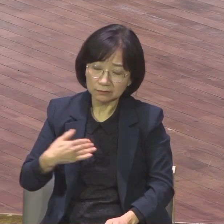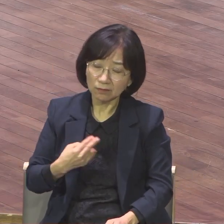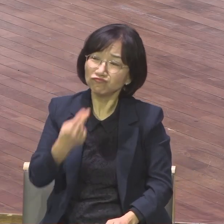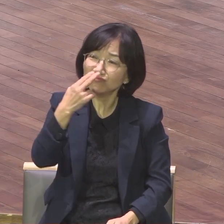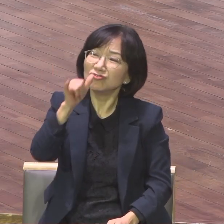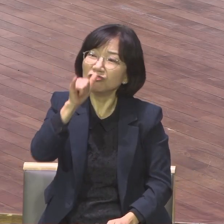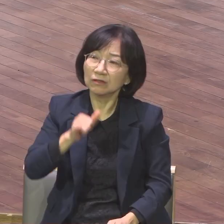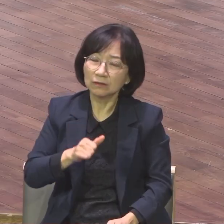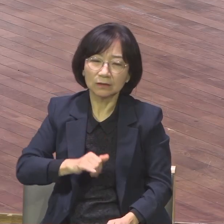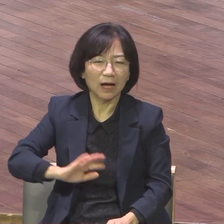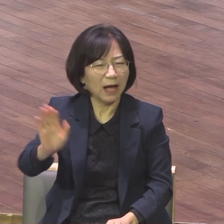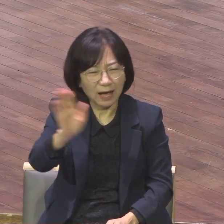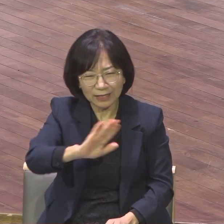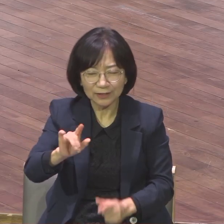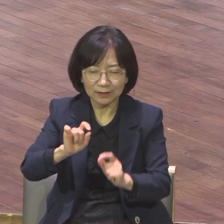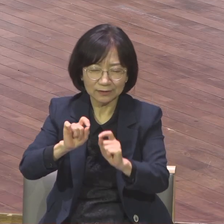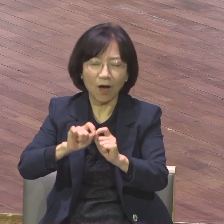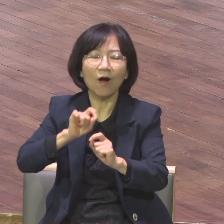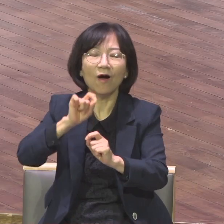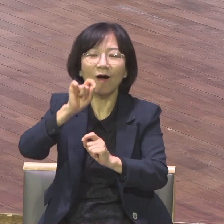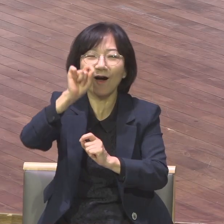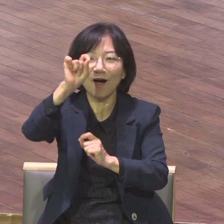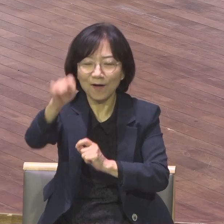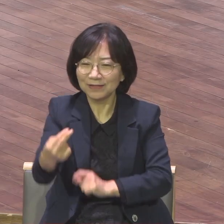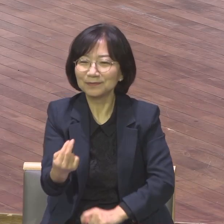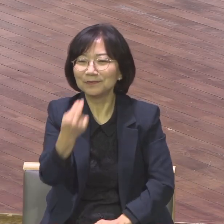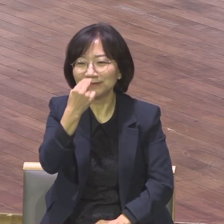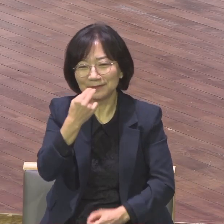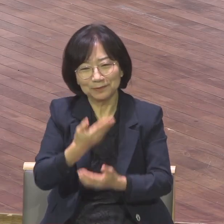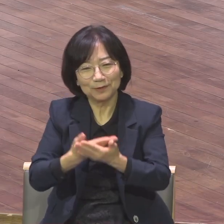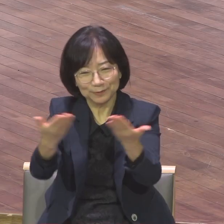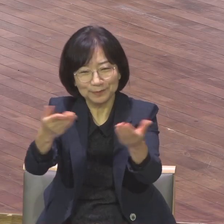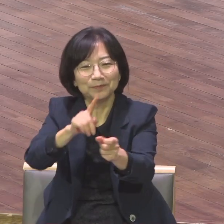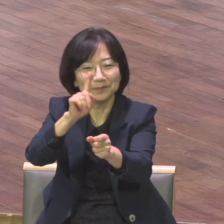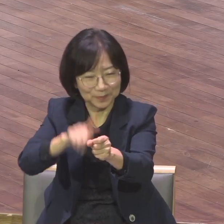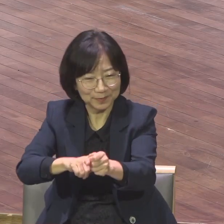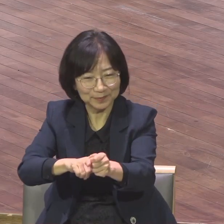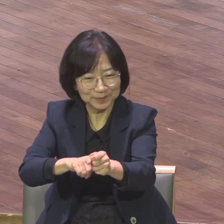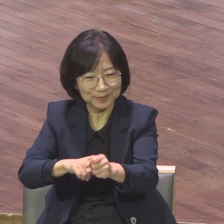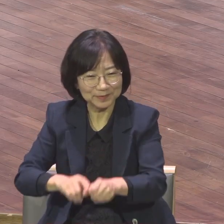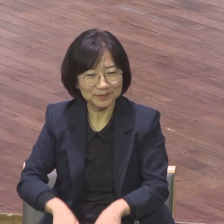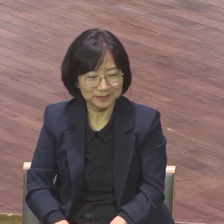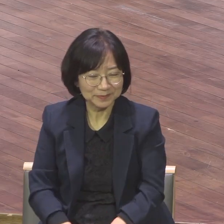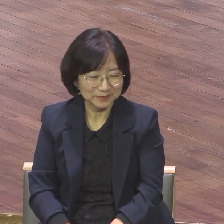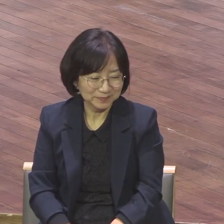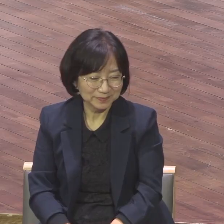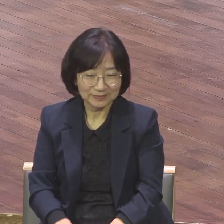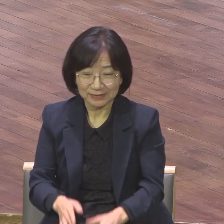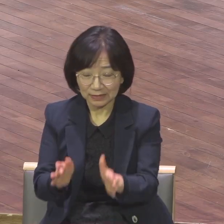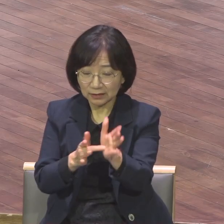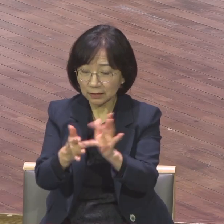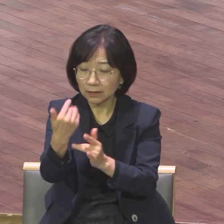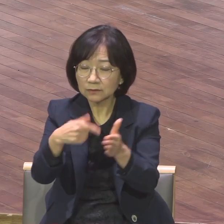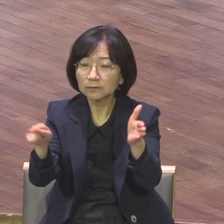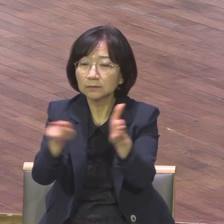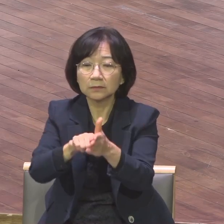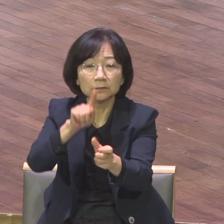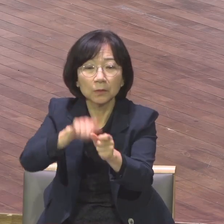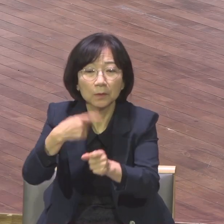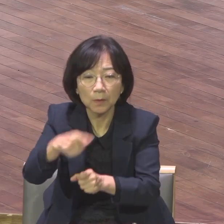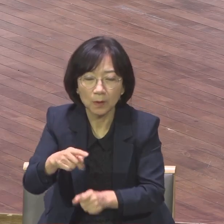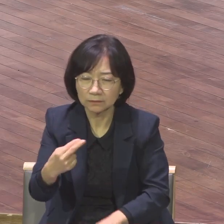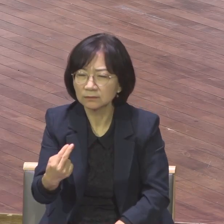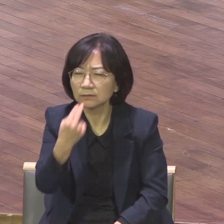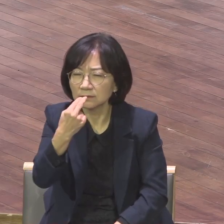영원한 생명, 그걸 얻게 하기 위해서 예수 믿는 목적 특권이 이거예요. 생명 얻게